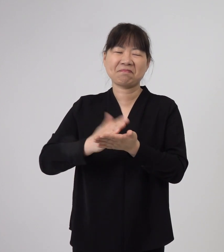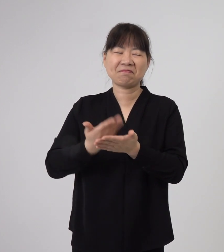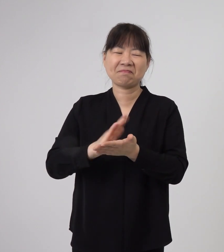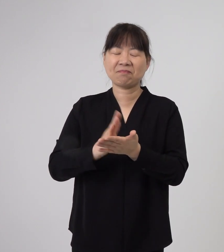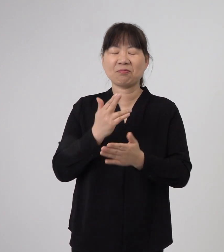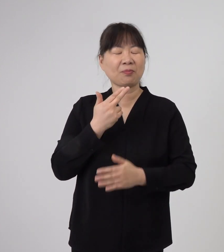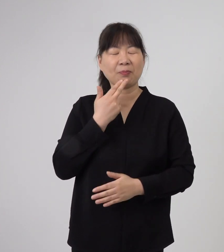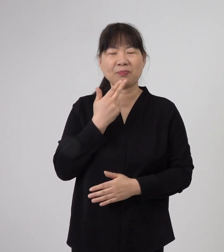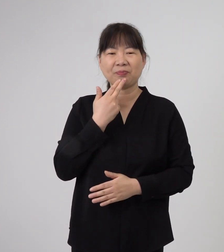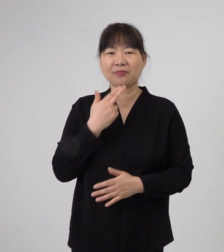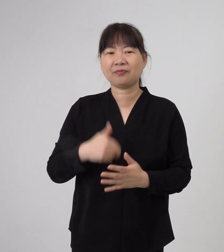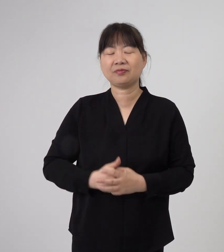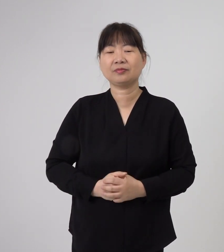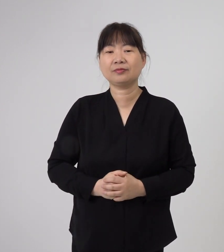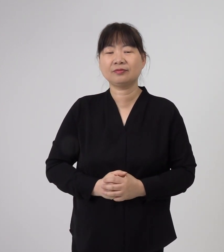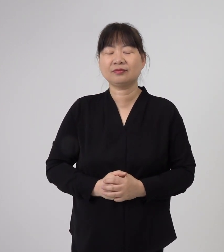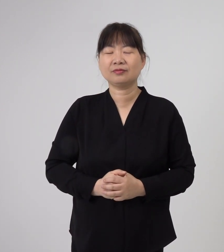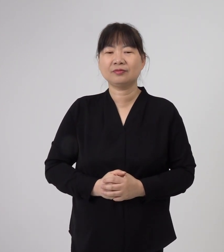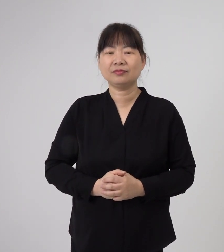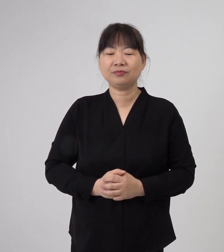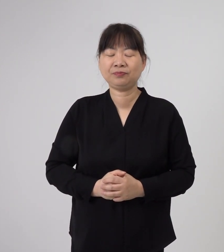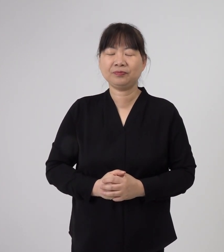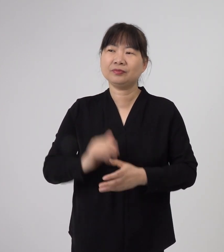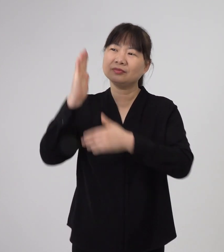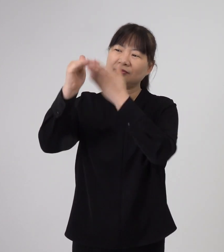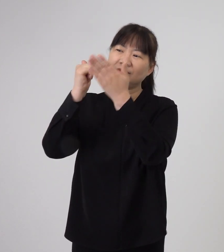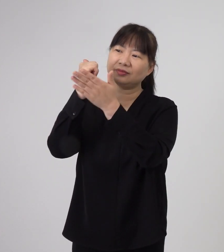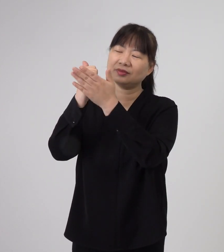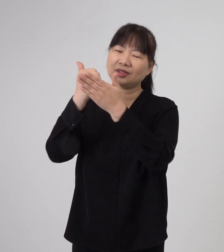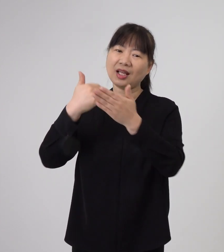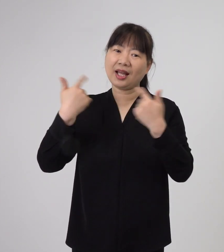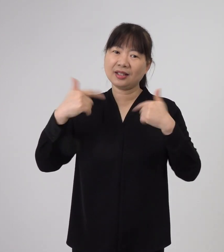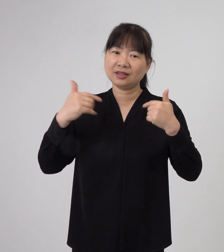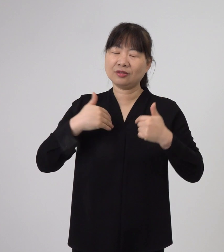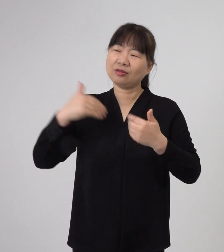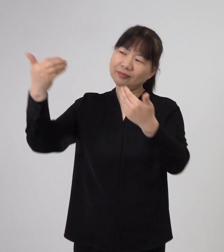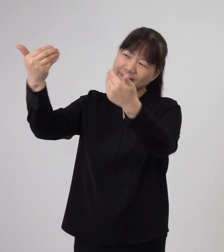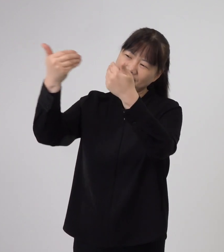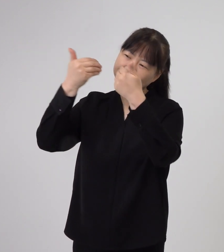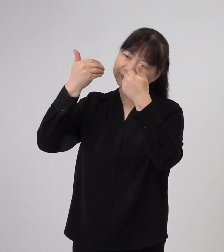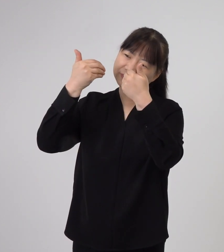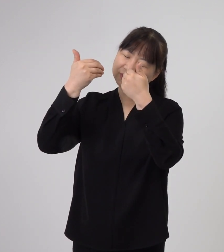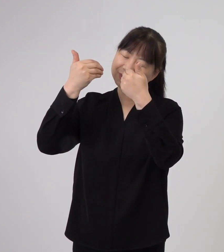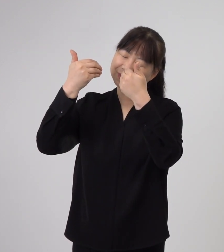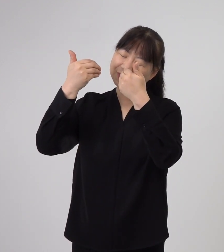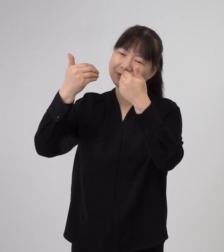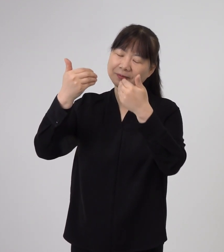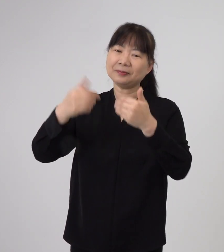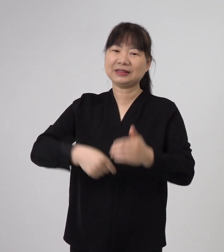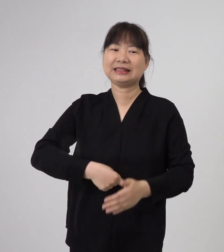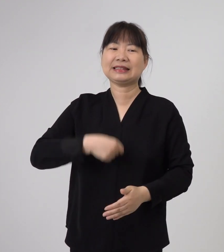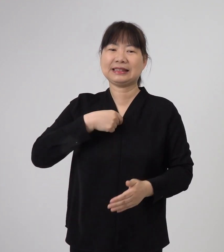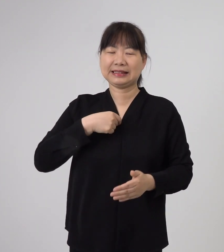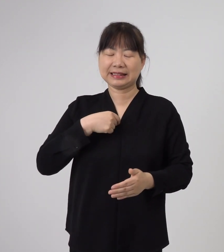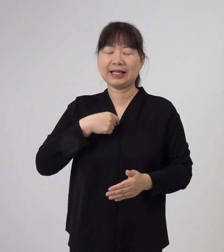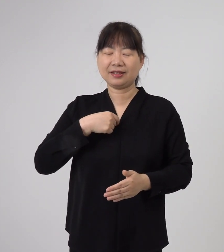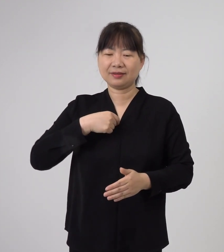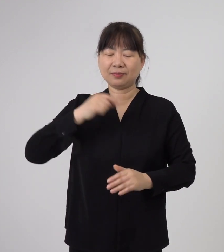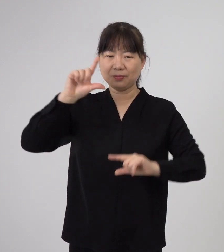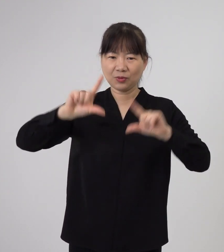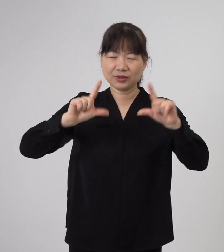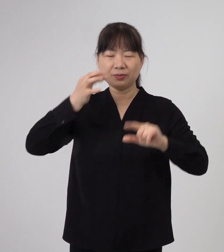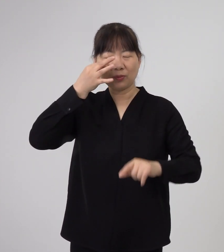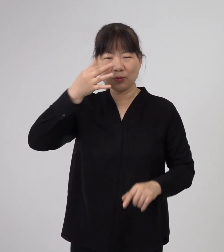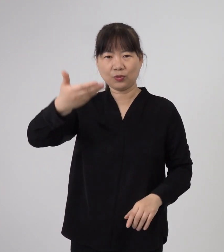일관성을 잃어버리는 게 아니에요. 언제나 하나님은 우리를 향하여 일양 미쁘시사 하나님의 경영을